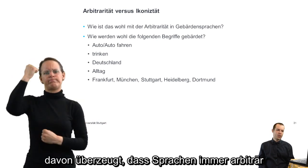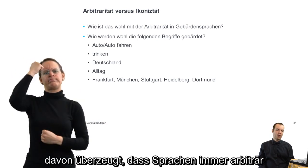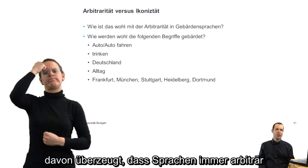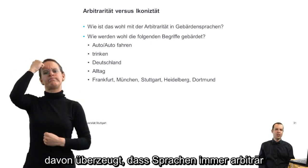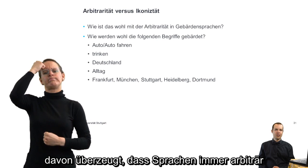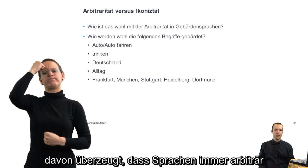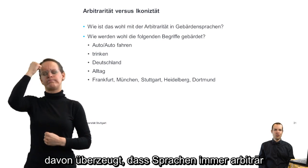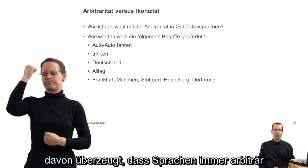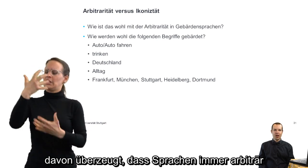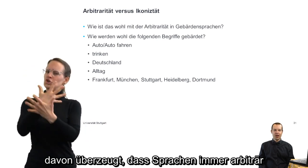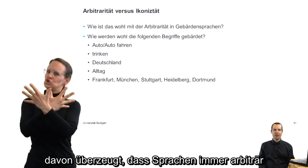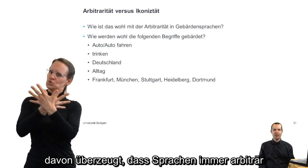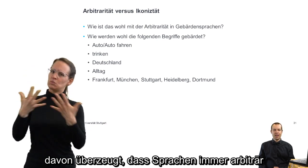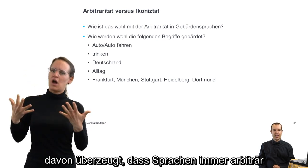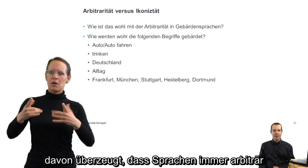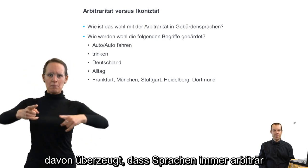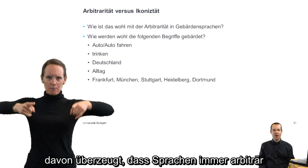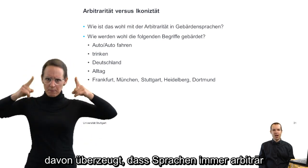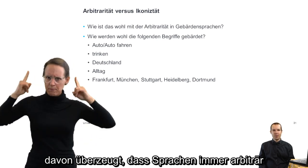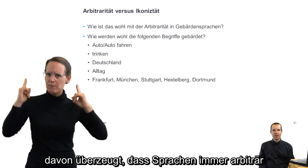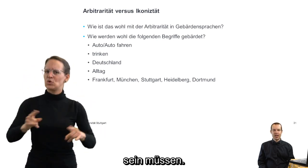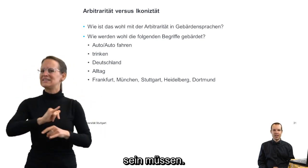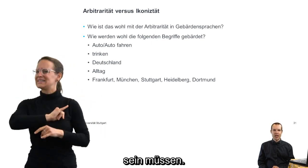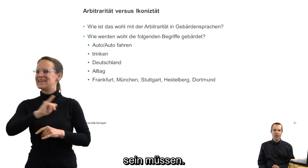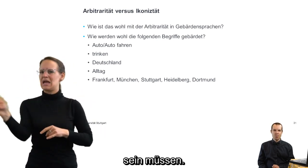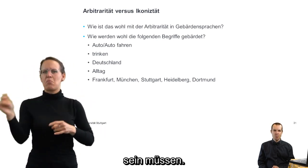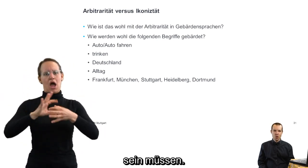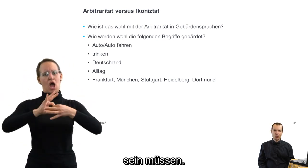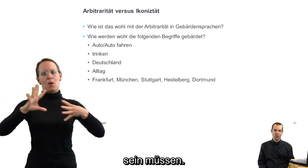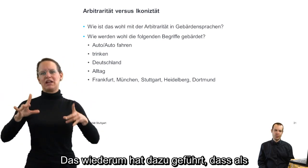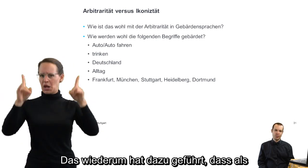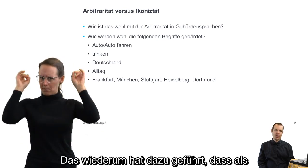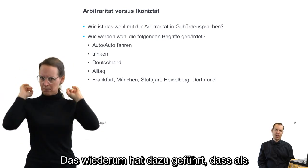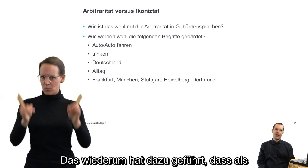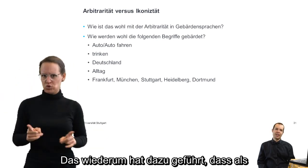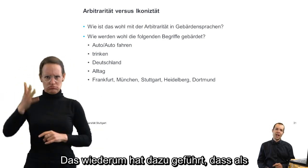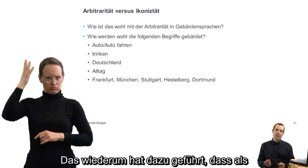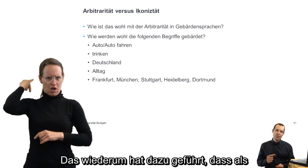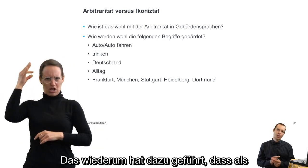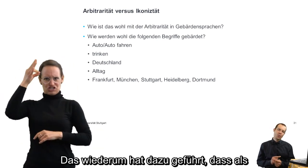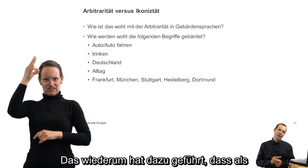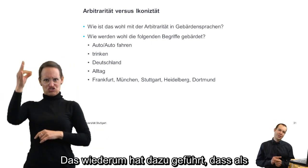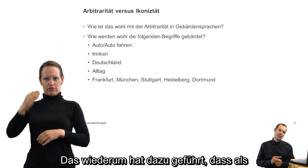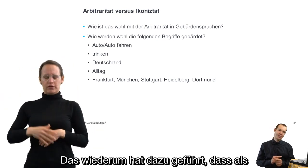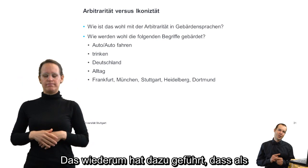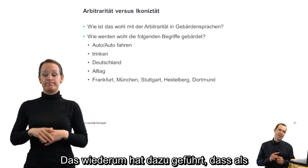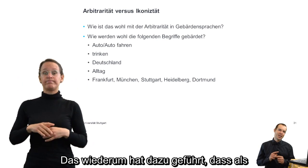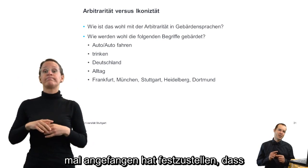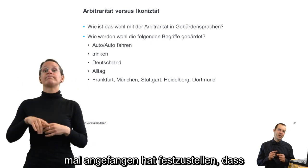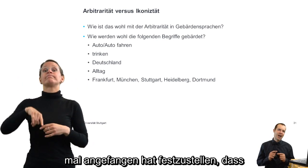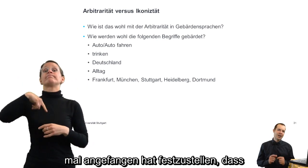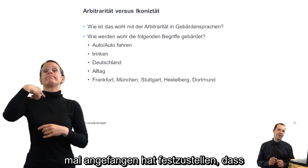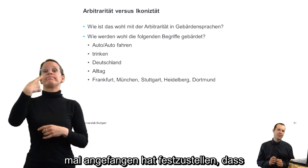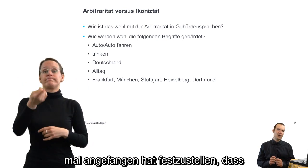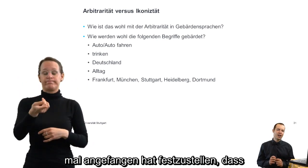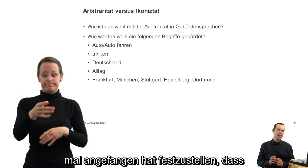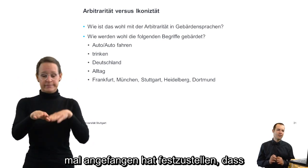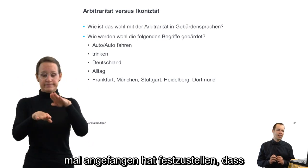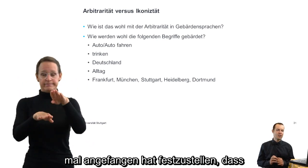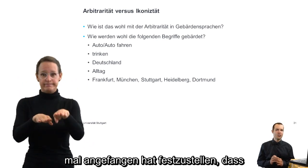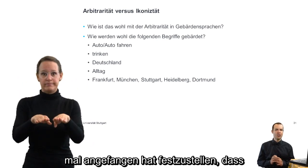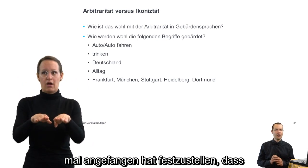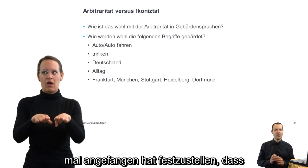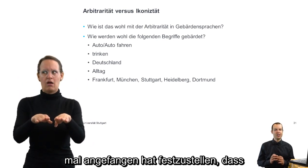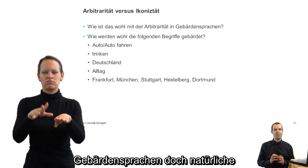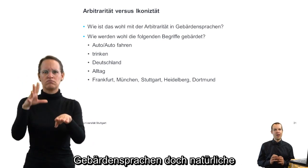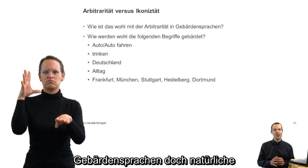davon überzeugt, dass Sprachen immer arbiträr sein müssen. Das wiederum hat dazu geführt, dass als man angefangen hat